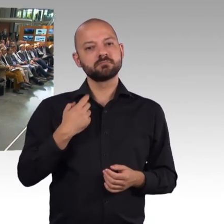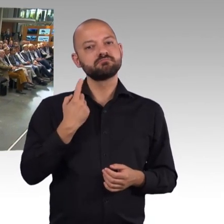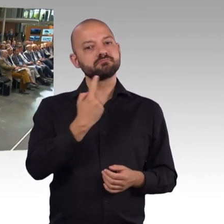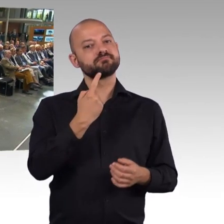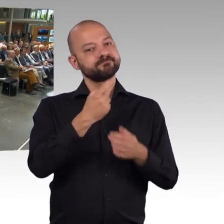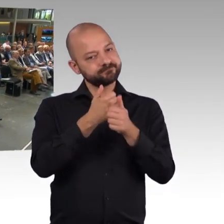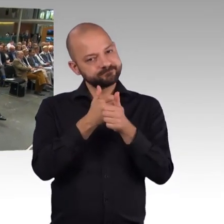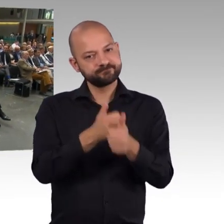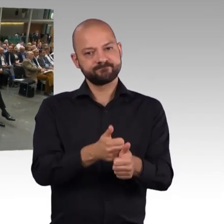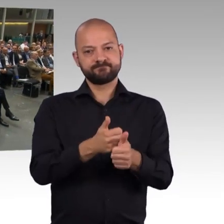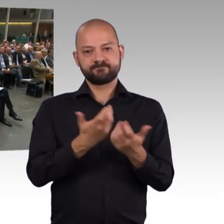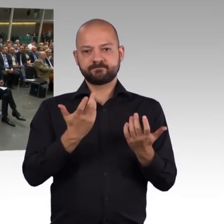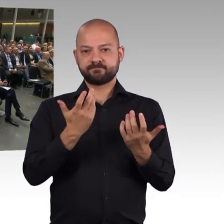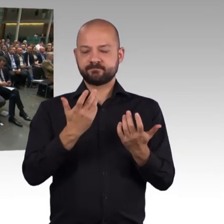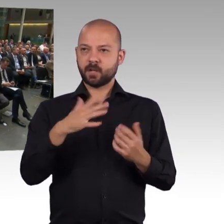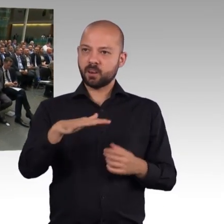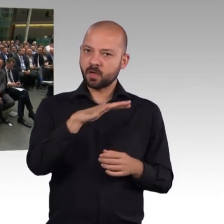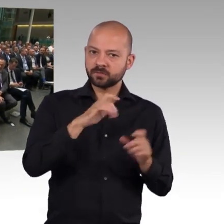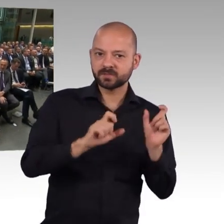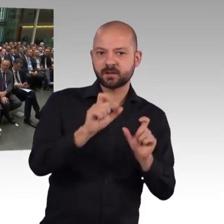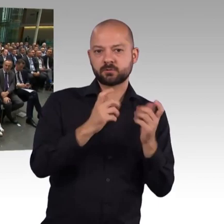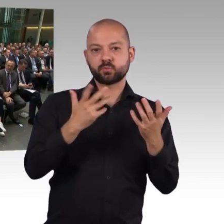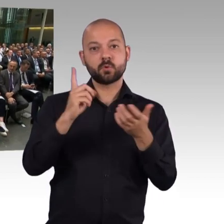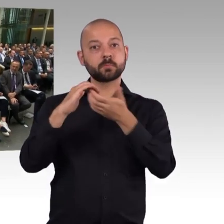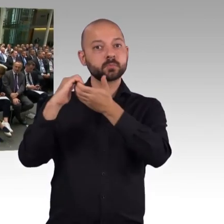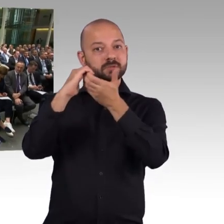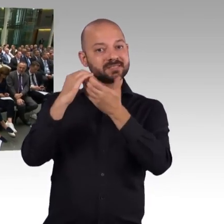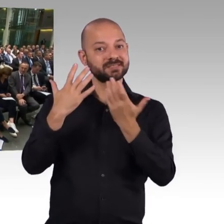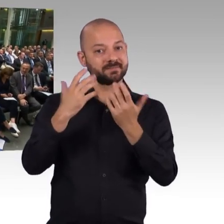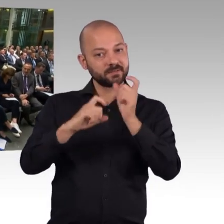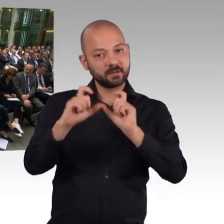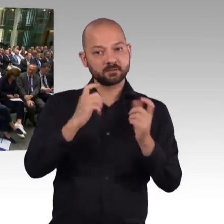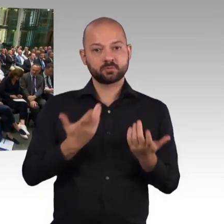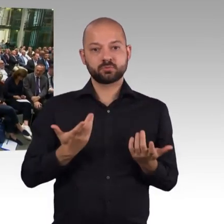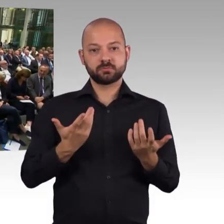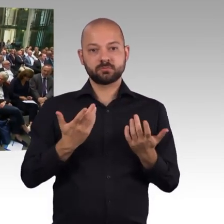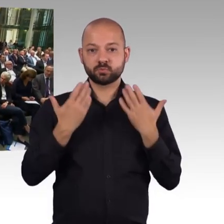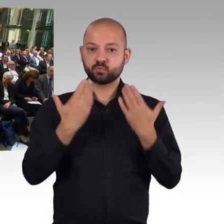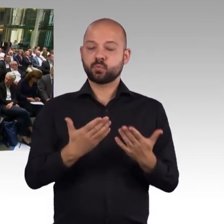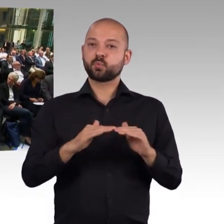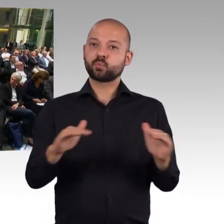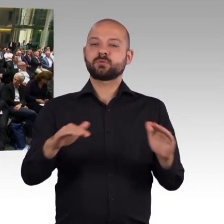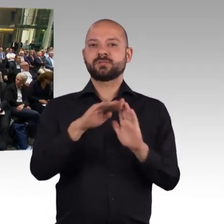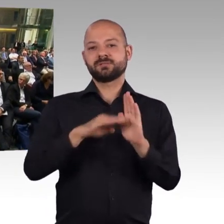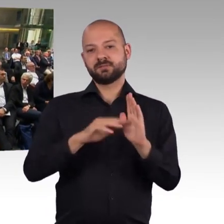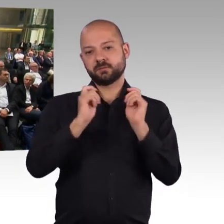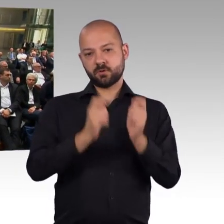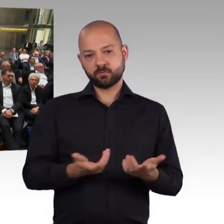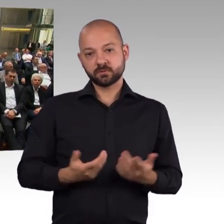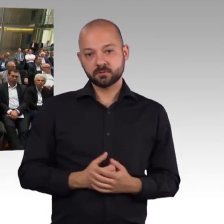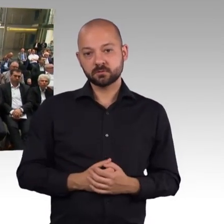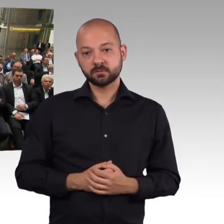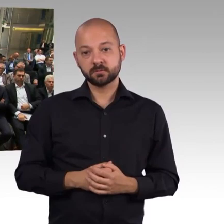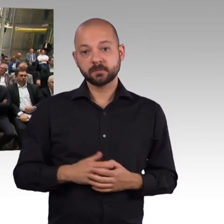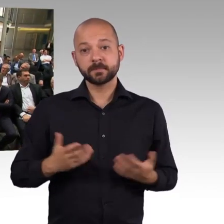Vollausstattung. Die großen Beschaffungsvorhaben müssen zügig auf den Weg gebracht werden. Die Bundeswehr braucht auch die